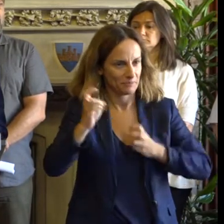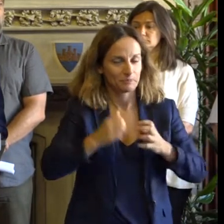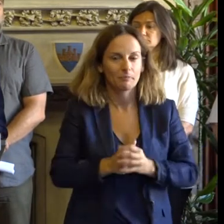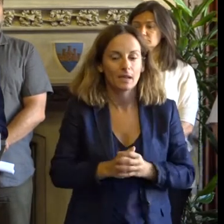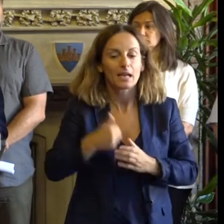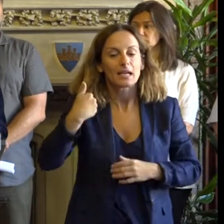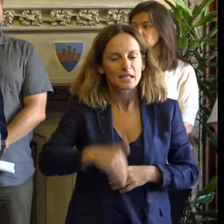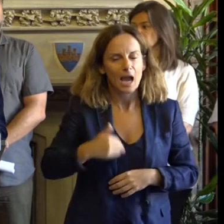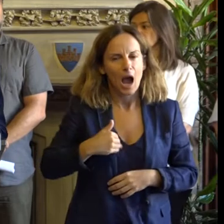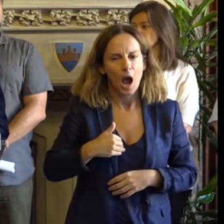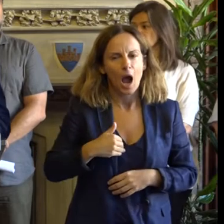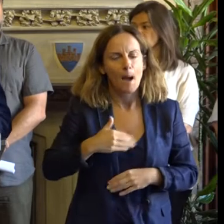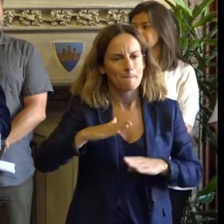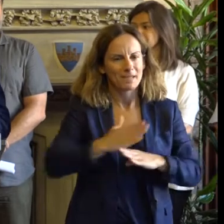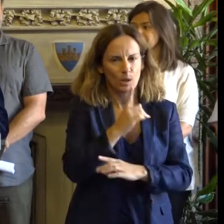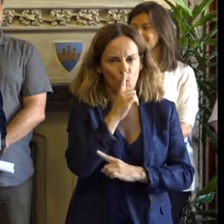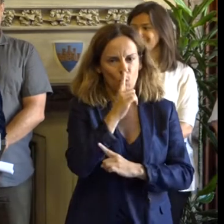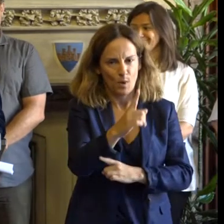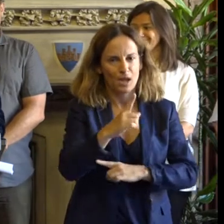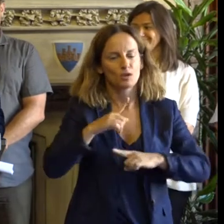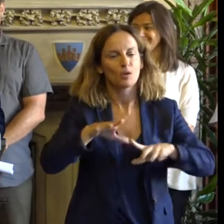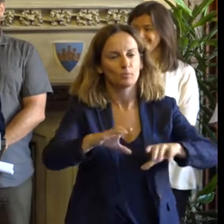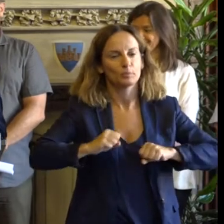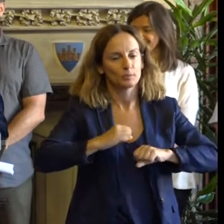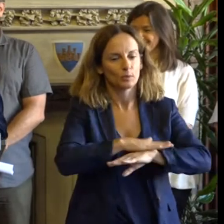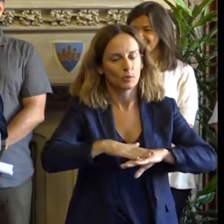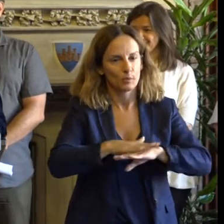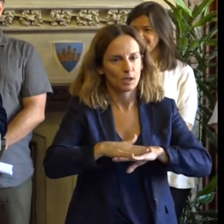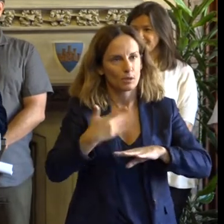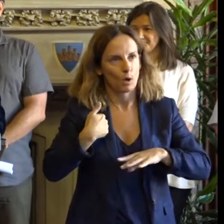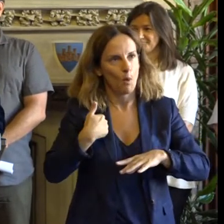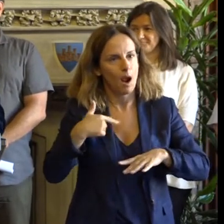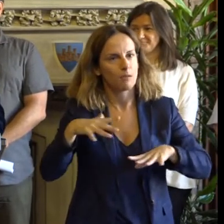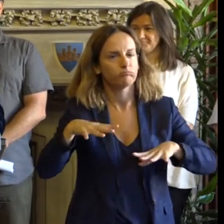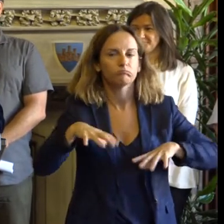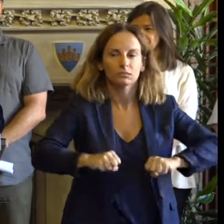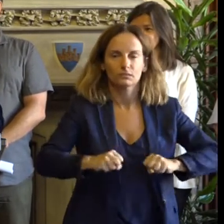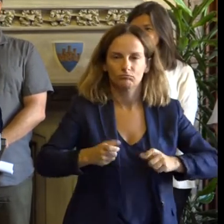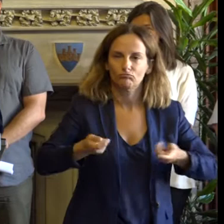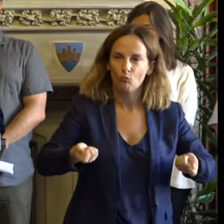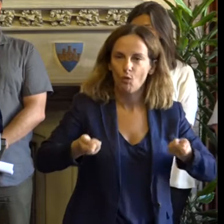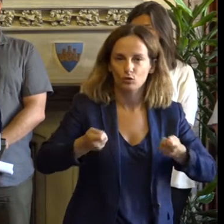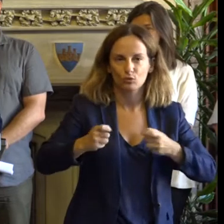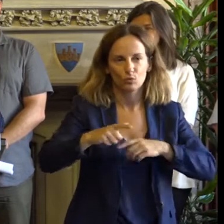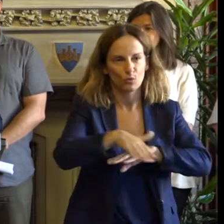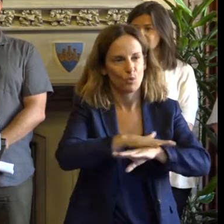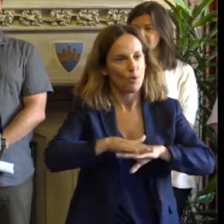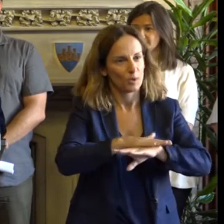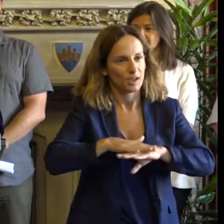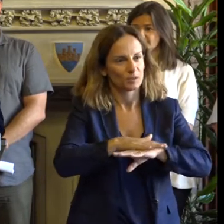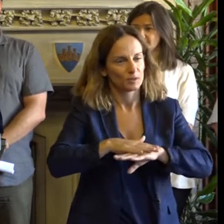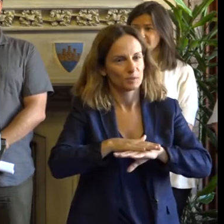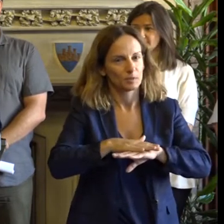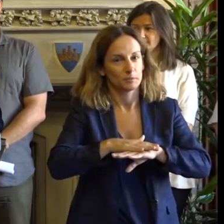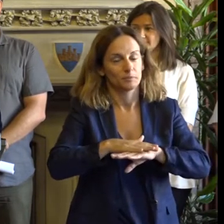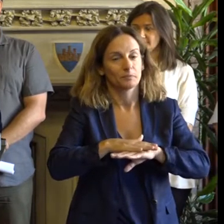prendre possessió, que vàrem agafar les riendes, no?, d'aquest govern. I bàsicament, aquest és el motiu d'aquesta roda